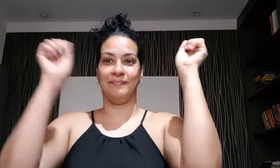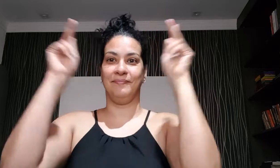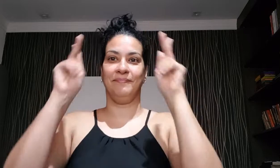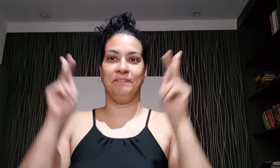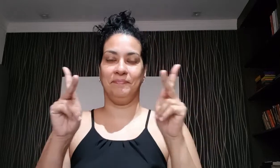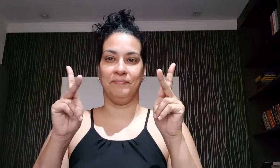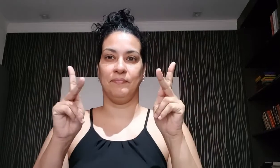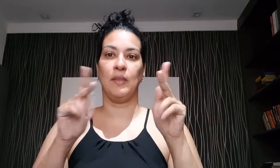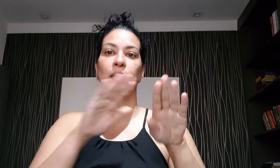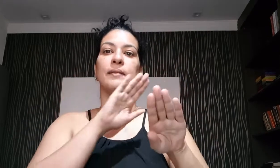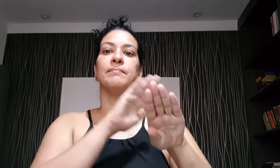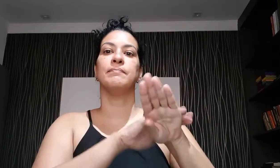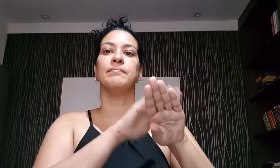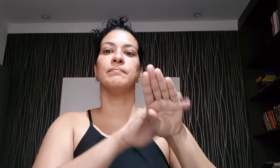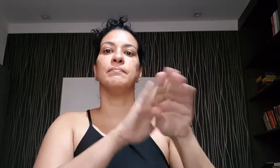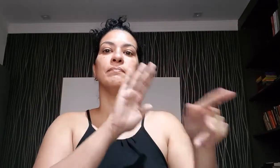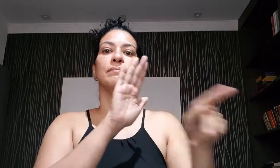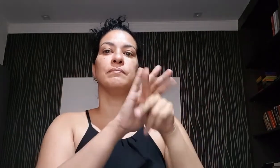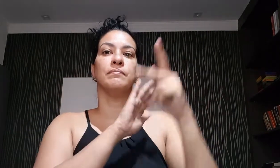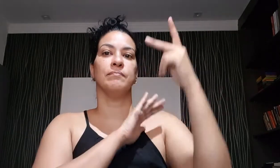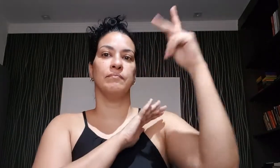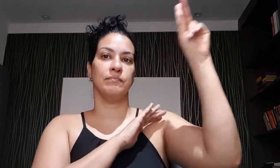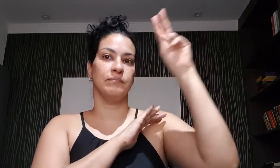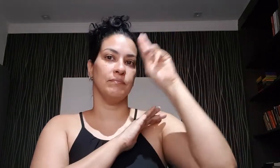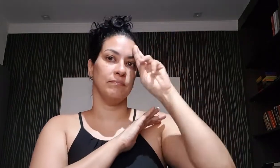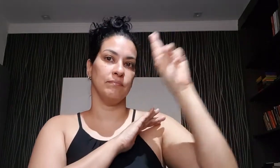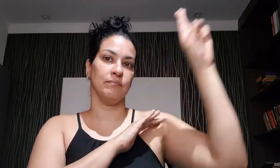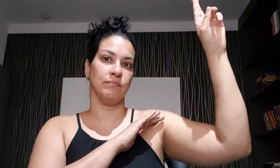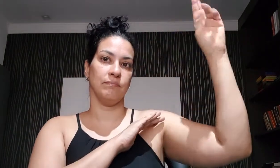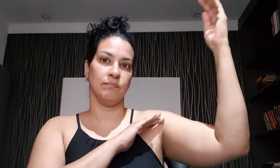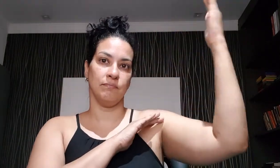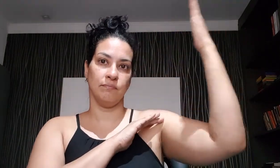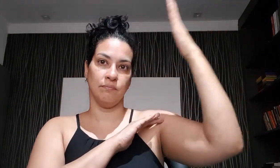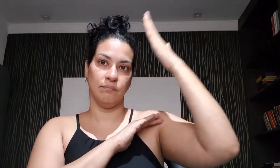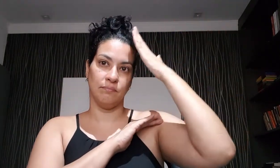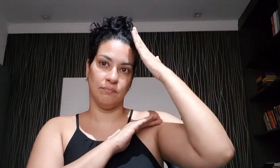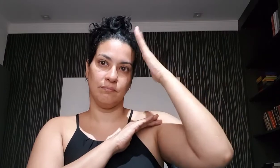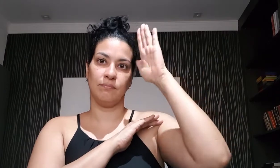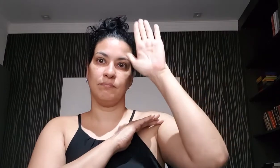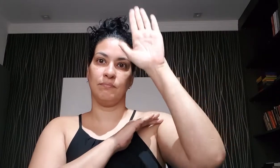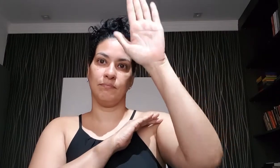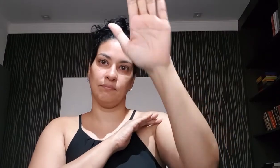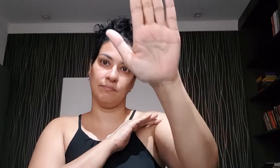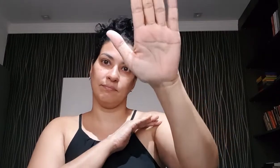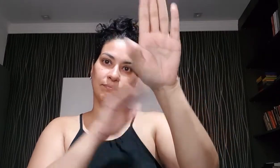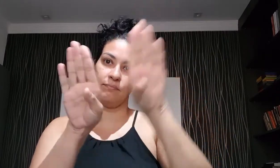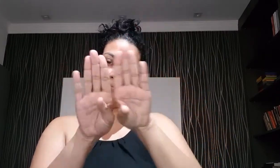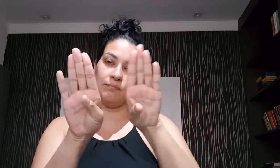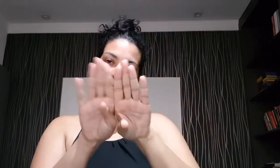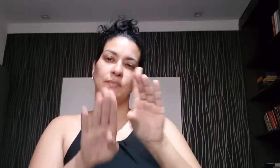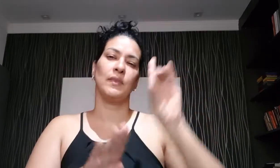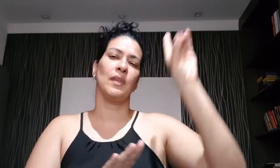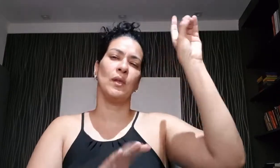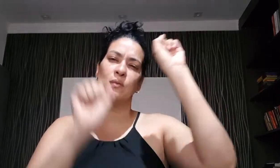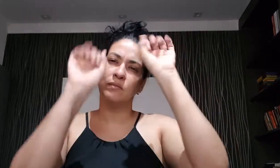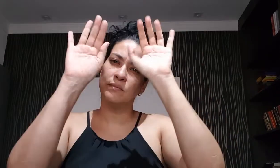Que a boa mão do Senhor esteja sobre nós. Que o Senhor lhe abençoe e lhe guarde, você e toda a sua família.